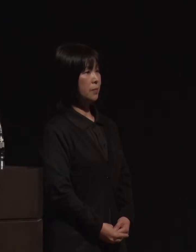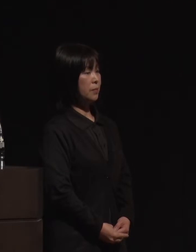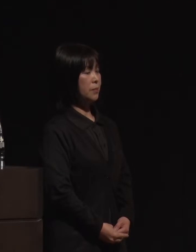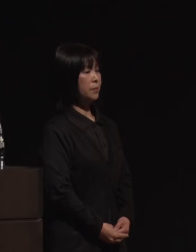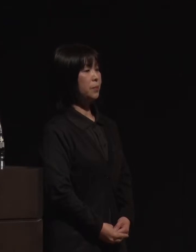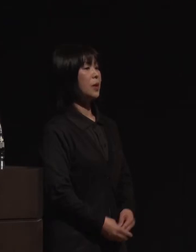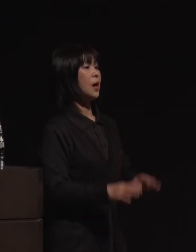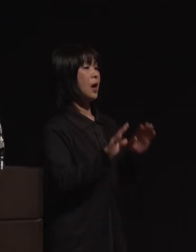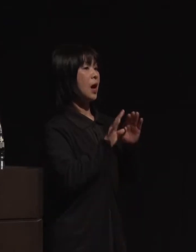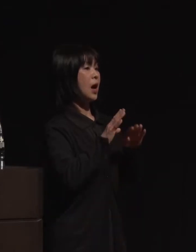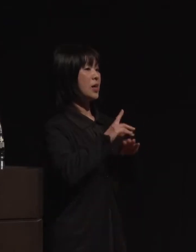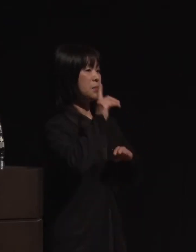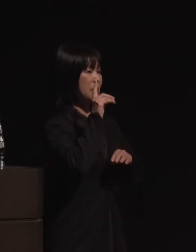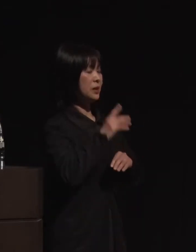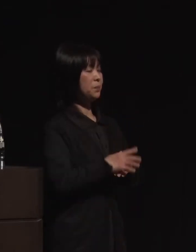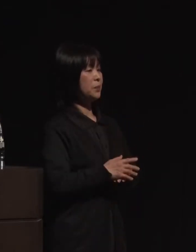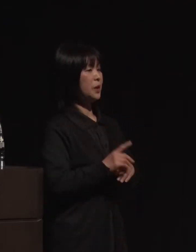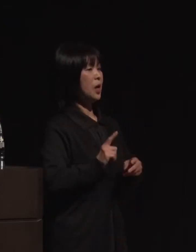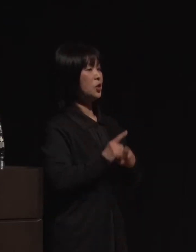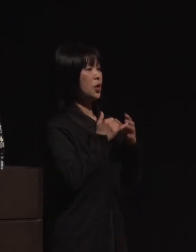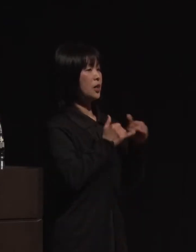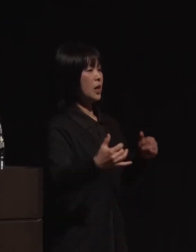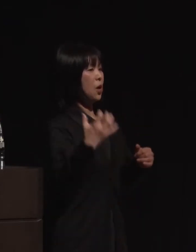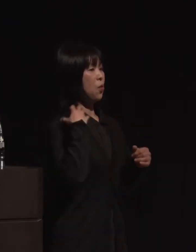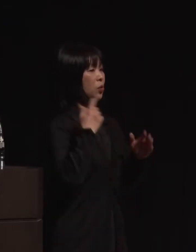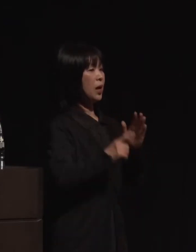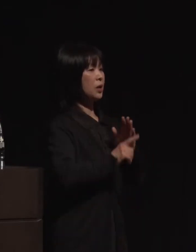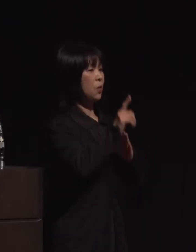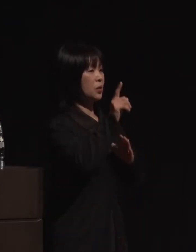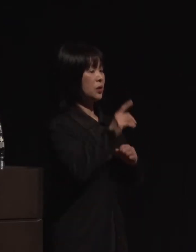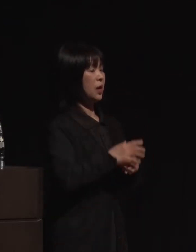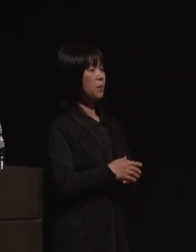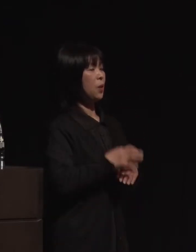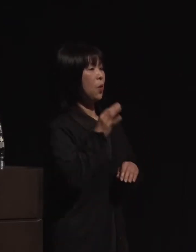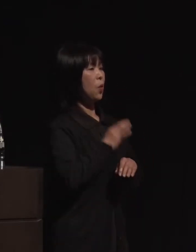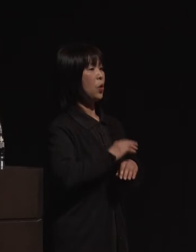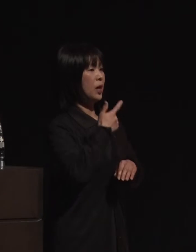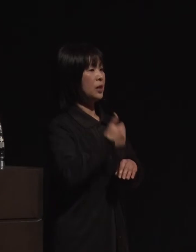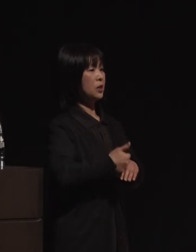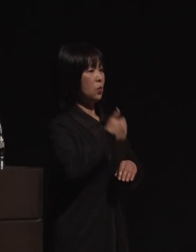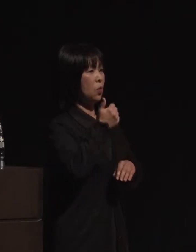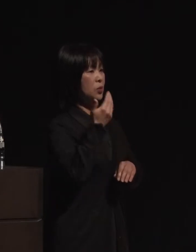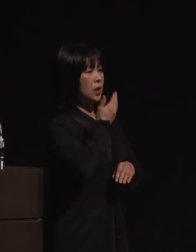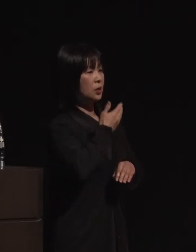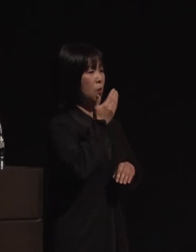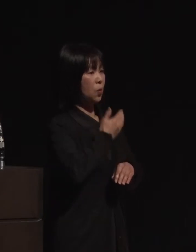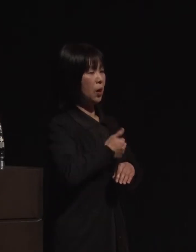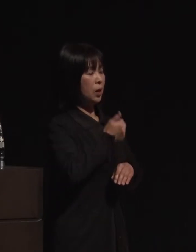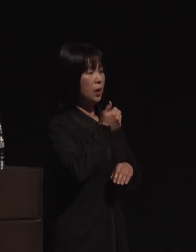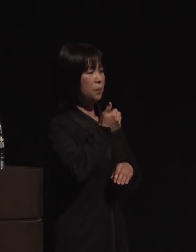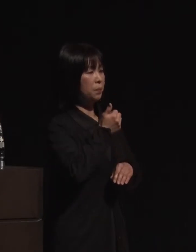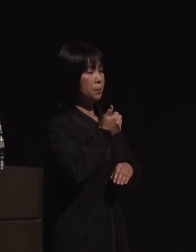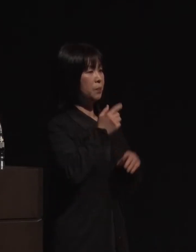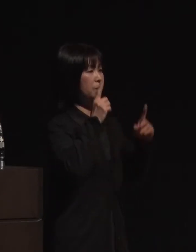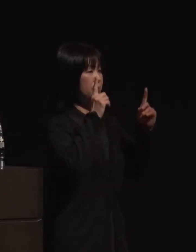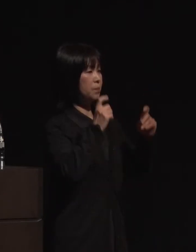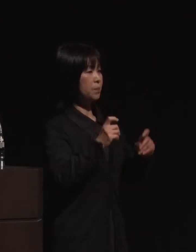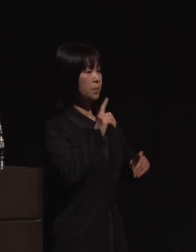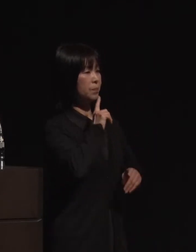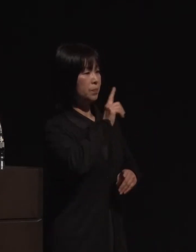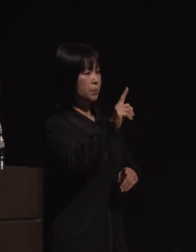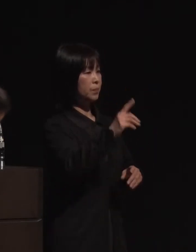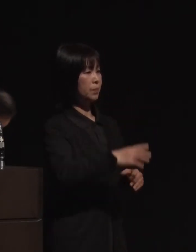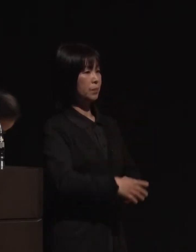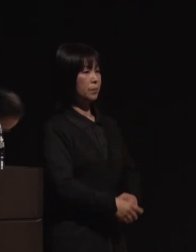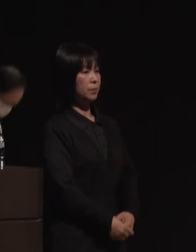それでは初めに主催者を代表いたしまして大分市長佐藤喜一郎よりご挨拶申し上